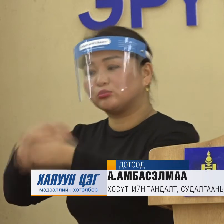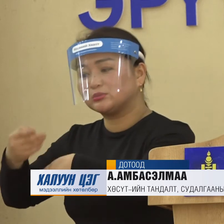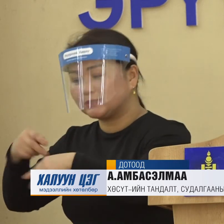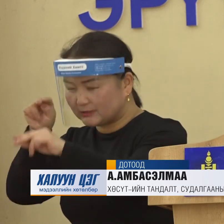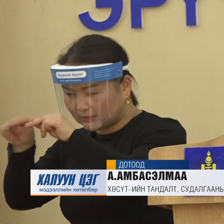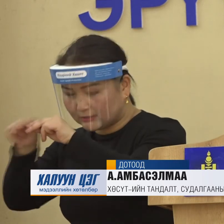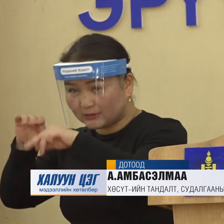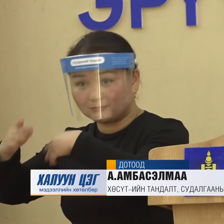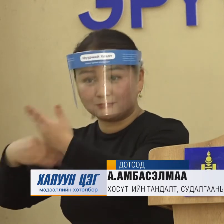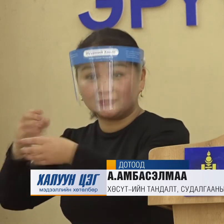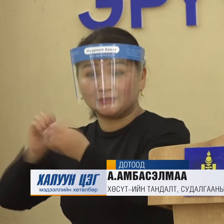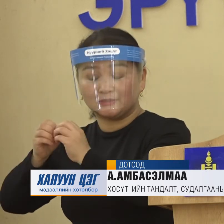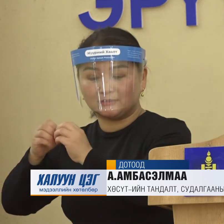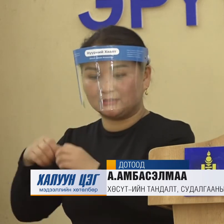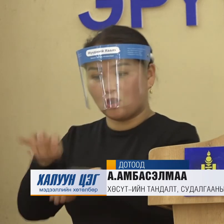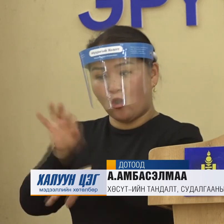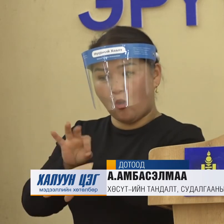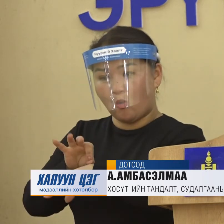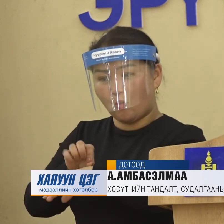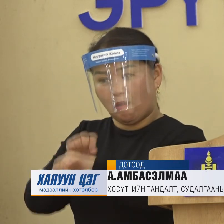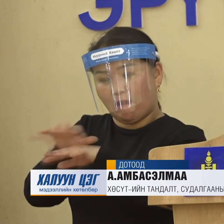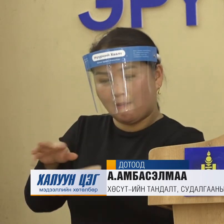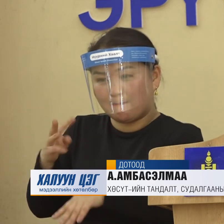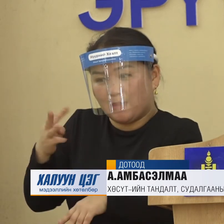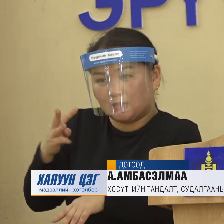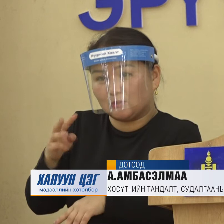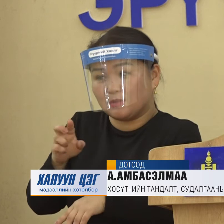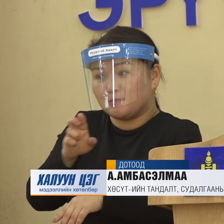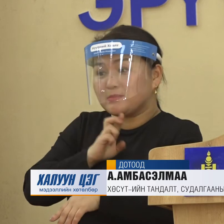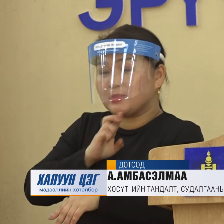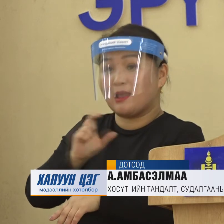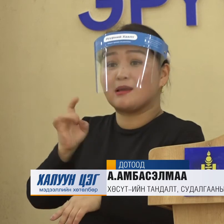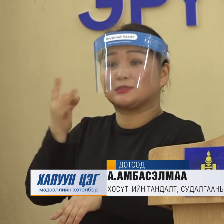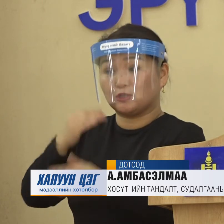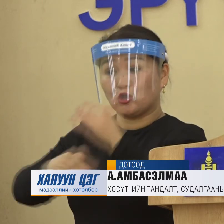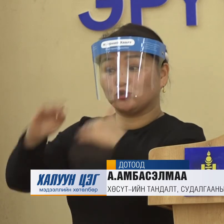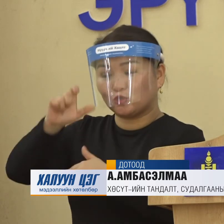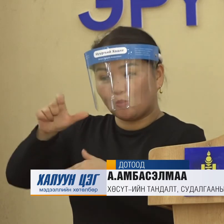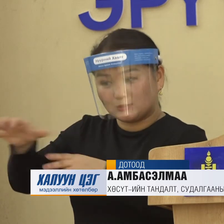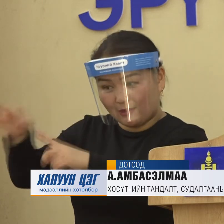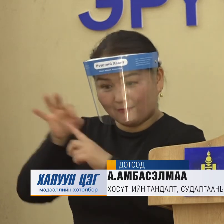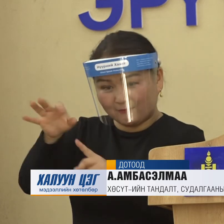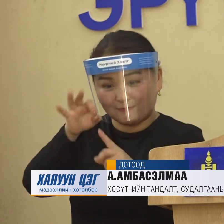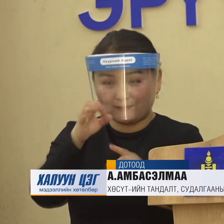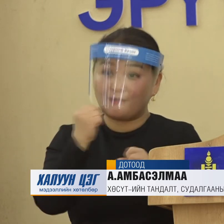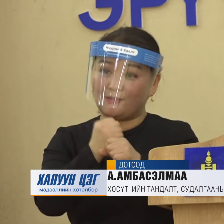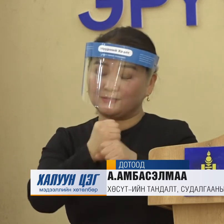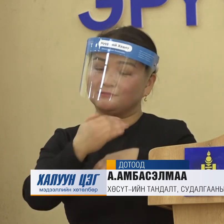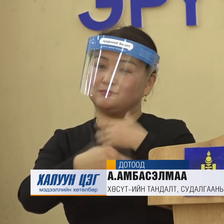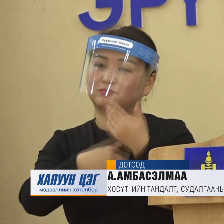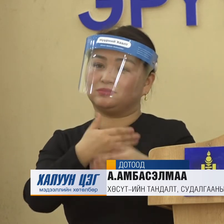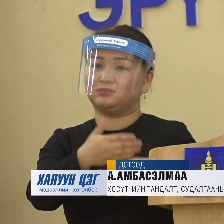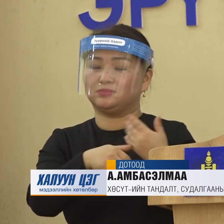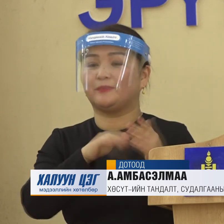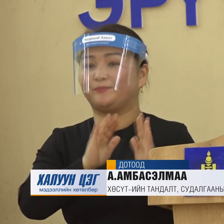одоо магадгүй халдвар авах эрсдэлтэй хүмүүсээ ядгаж авчууд бас ажиллаж байсан, ажиллаж байгаа одоо. За тэгээ өнөөдрийн хүртэл